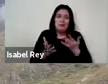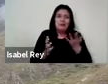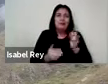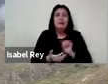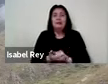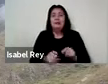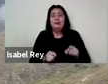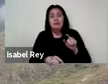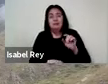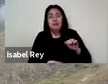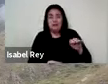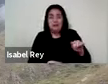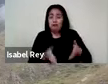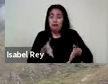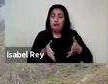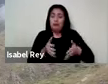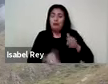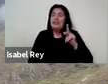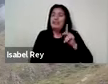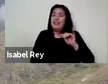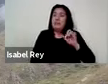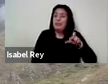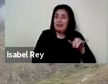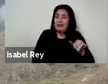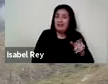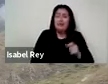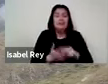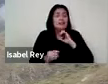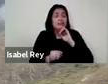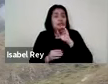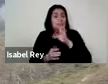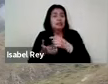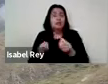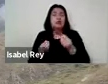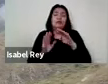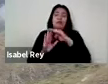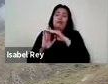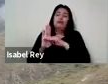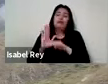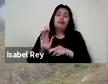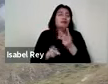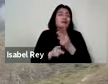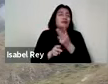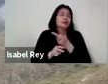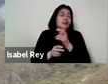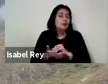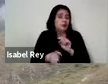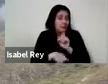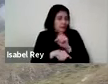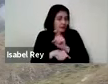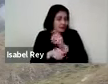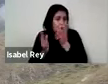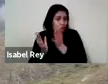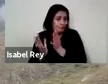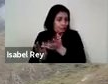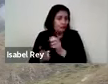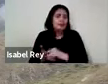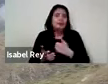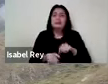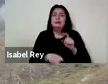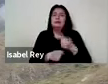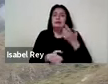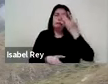que Kipi tiene la responsabilidad justamente de mencionar los protocolos a los estudiantes y educarlos para toda esta